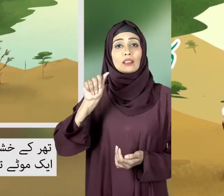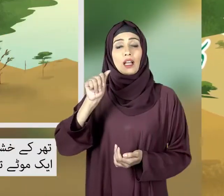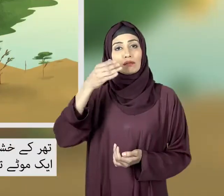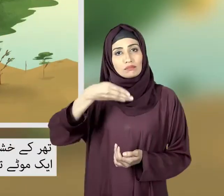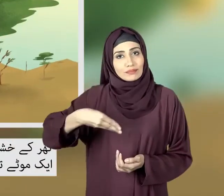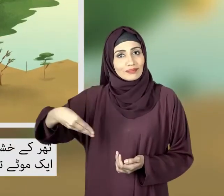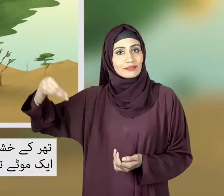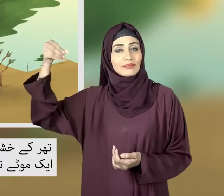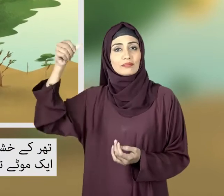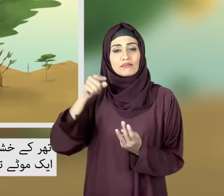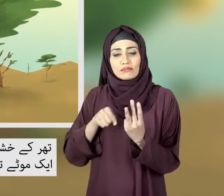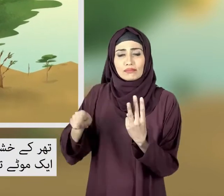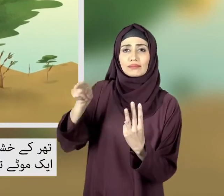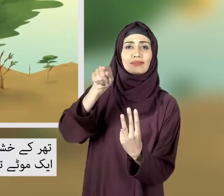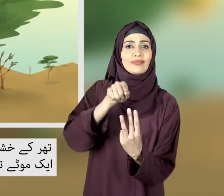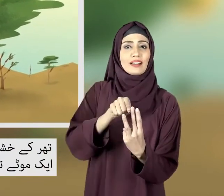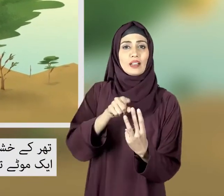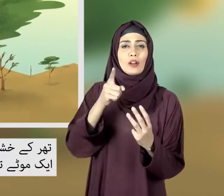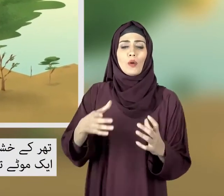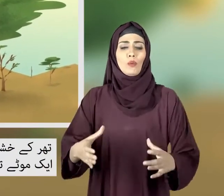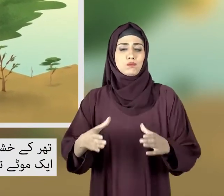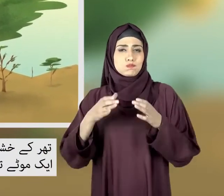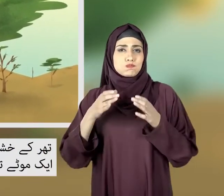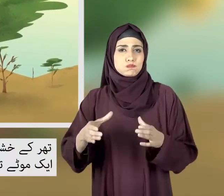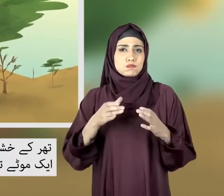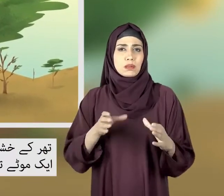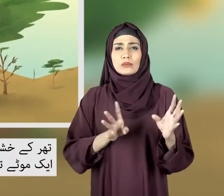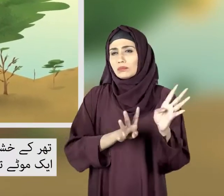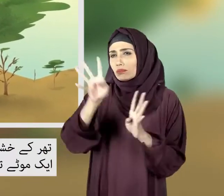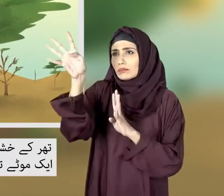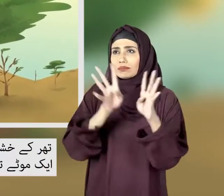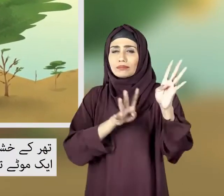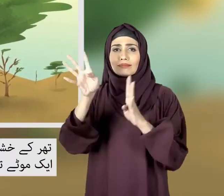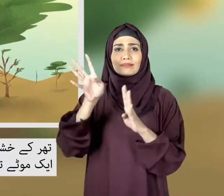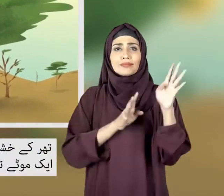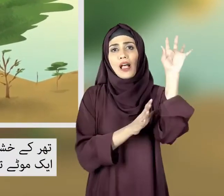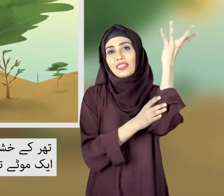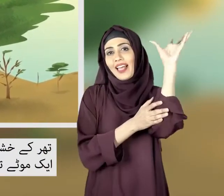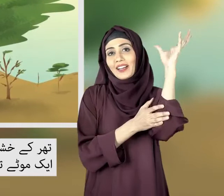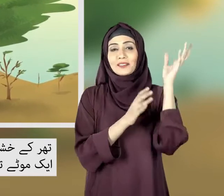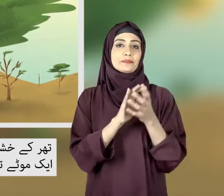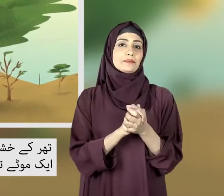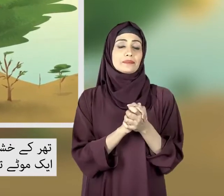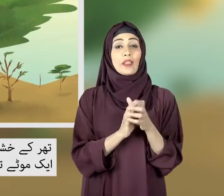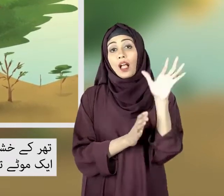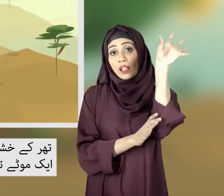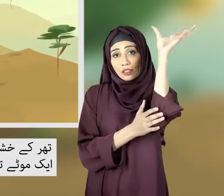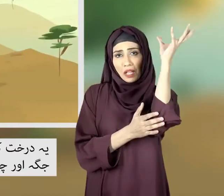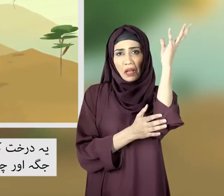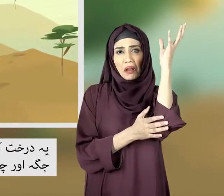سرک کے خوش سہرائی علاقے کے این وست میں ایک موٹے تنے اور بہت ساری شاکھوں والا درخ تھا